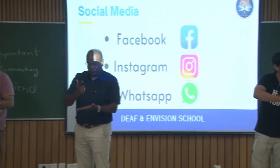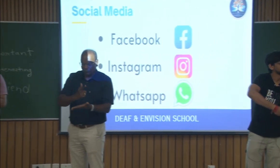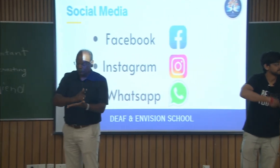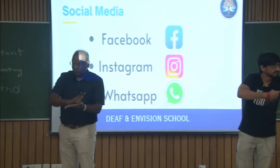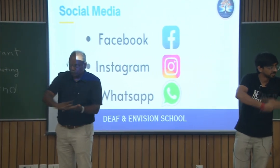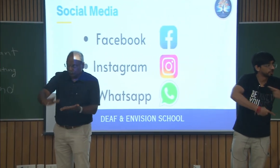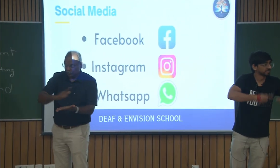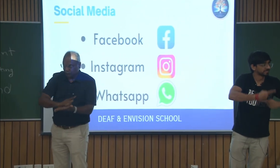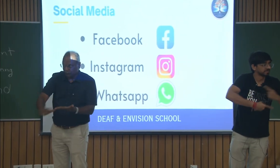डेली नाउ एंड देन.